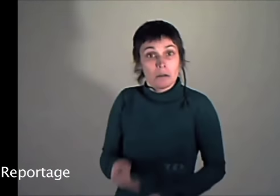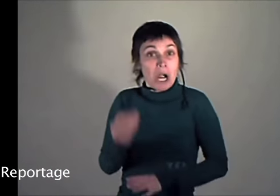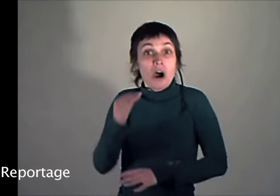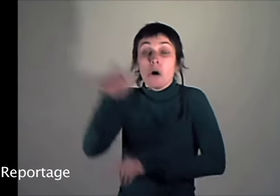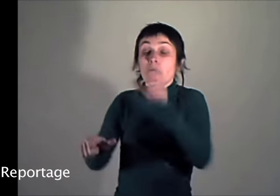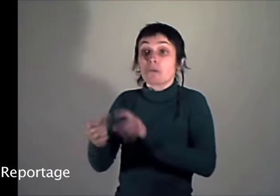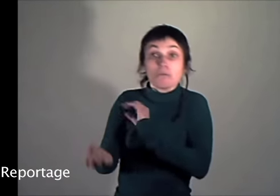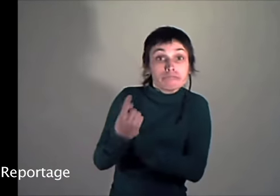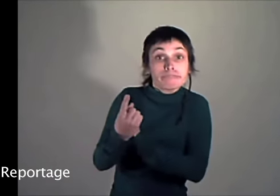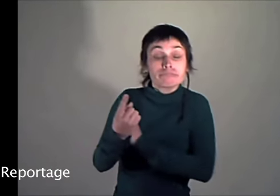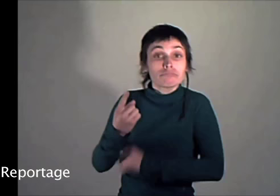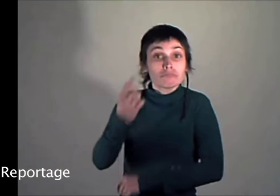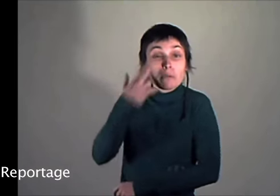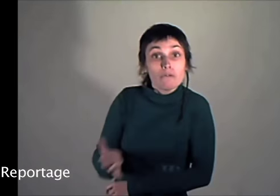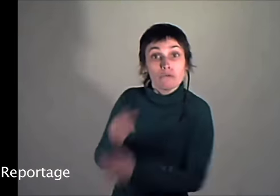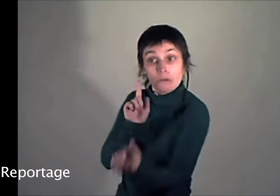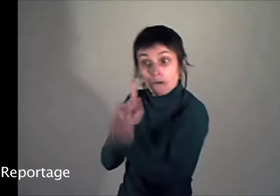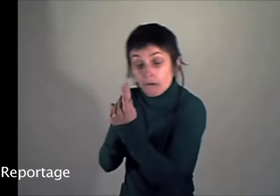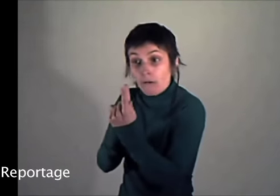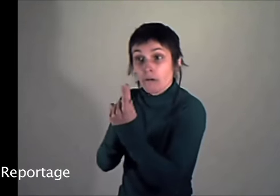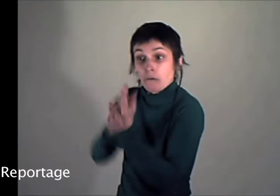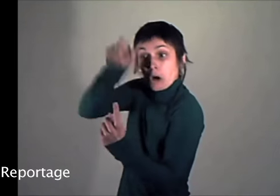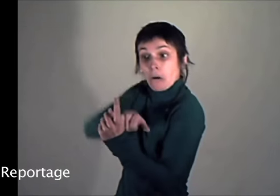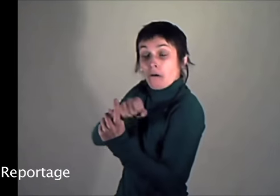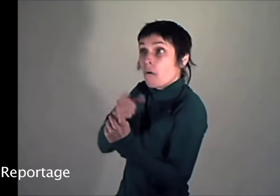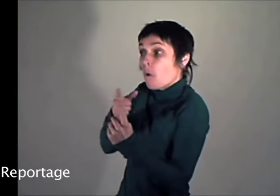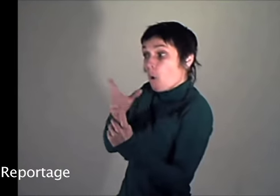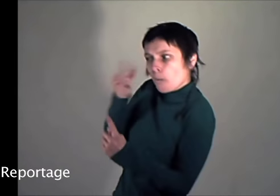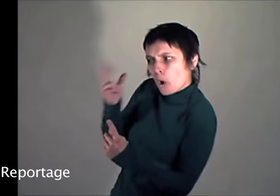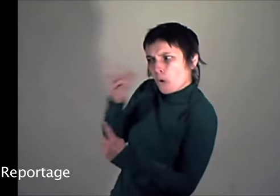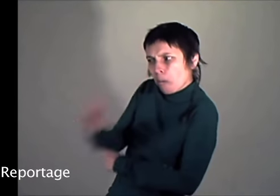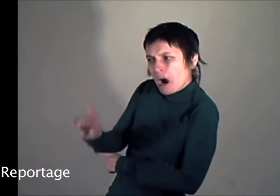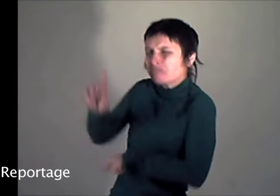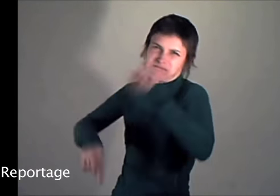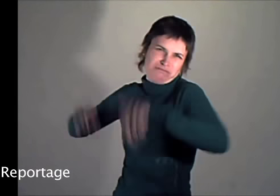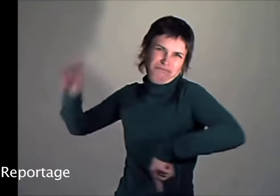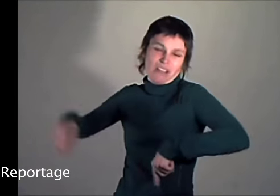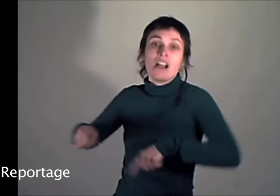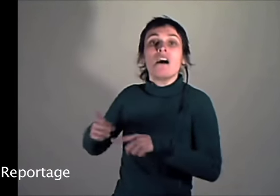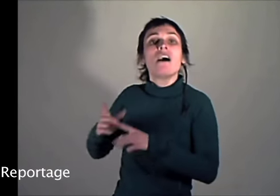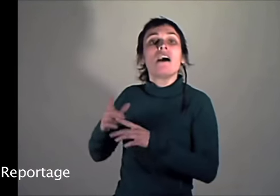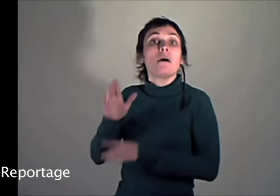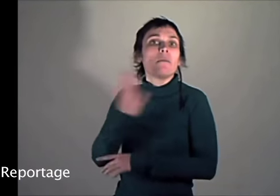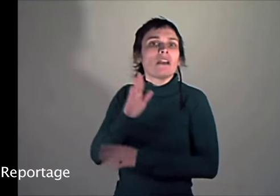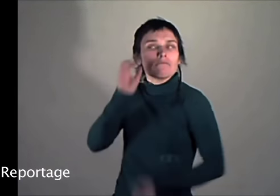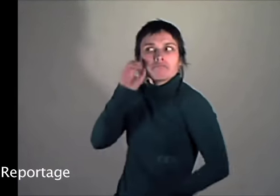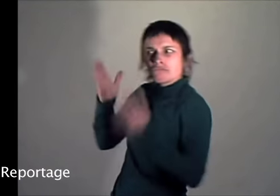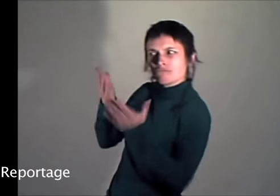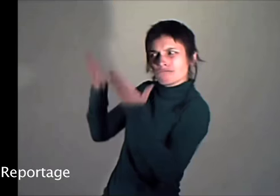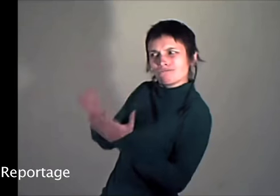plus ou moins, ça dépendait. C'était des familiers qui avaient l'habitude de ma manière de parler, ils me comprenaient. Mais les autres personnes que je